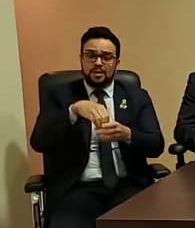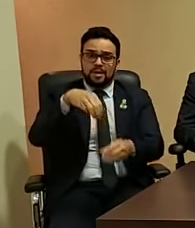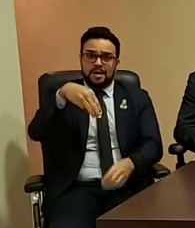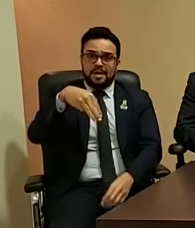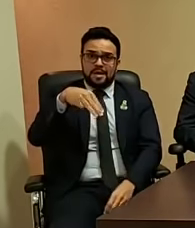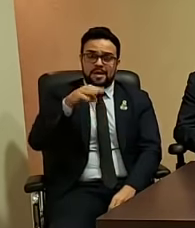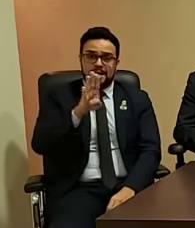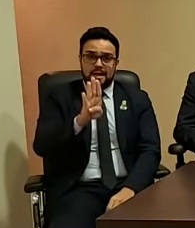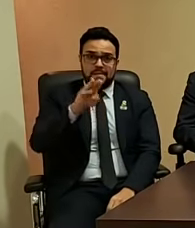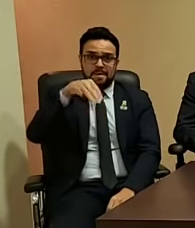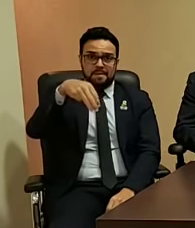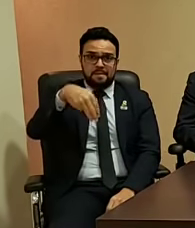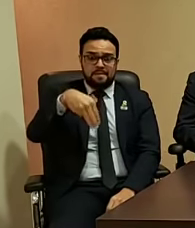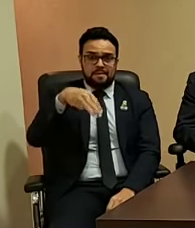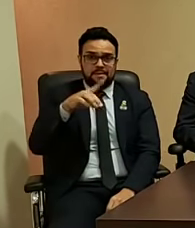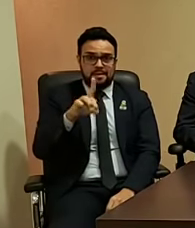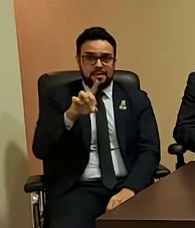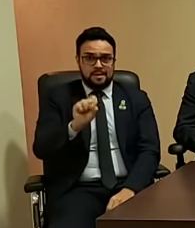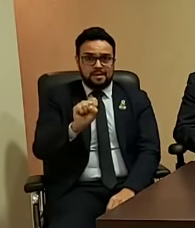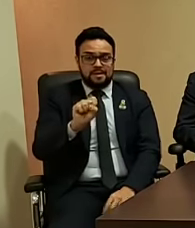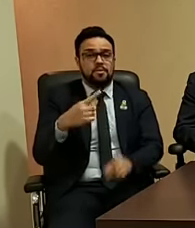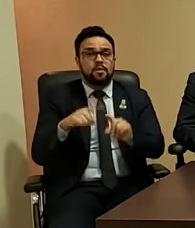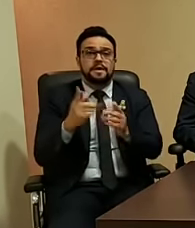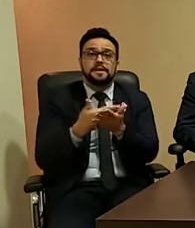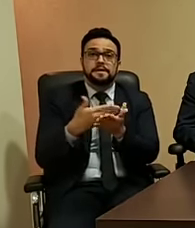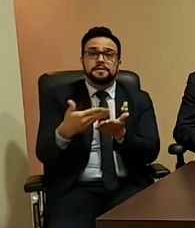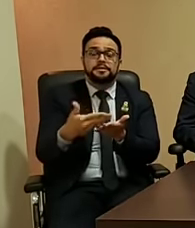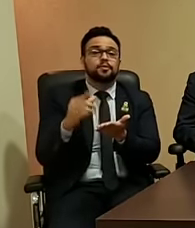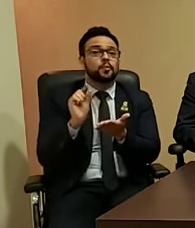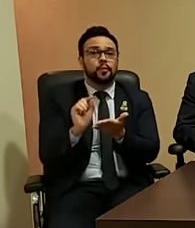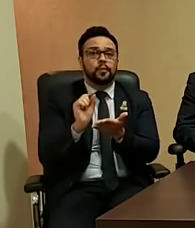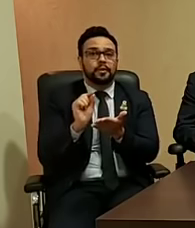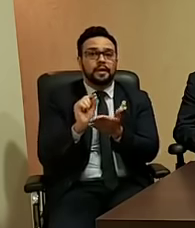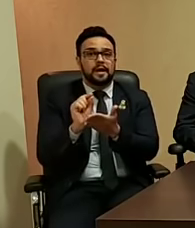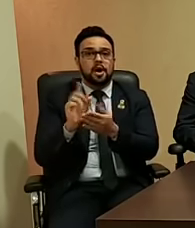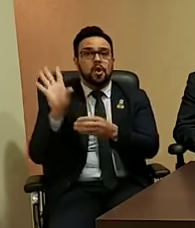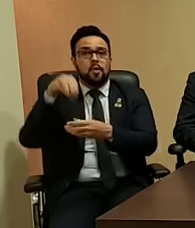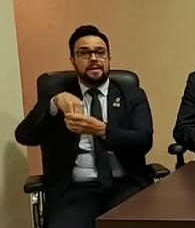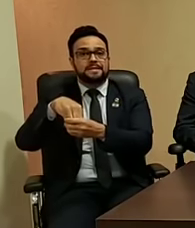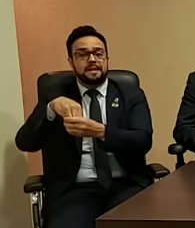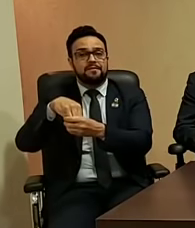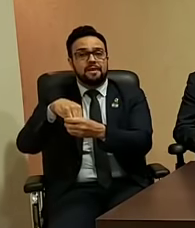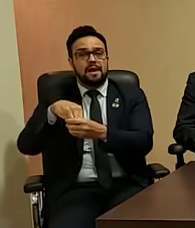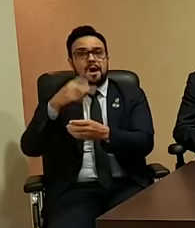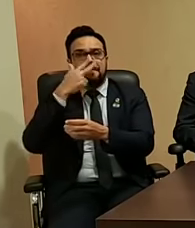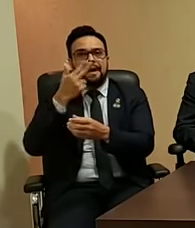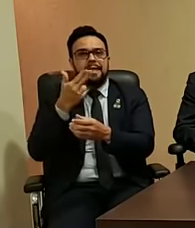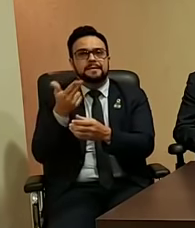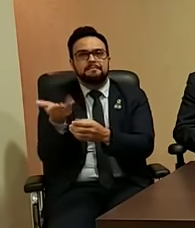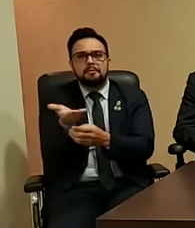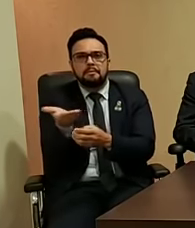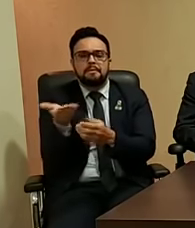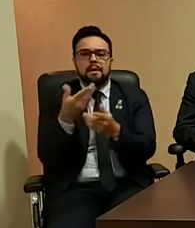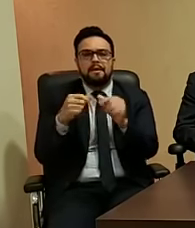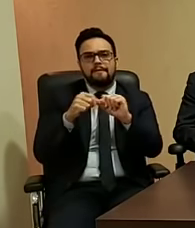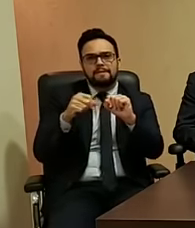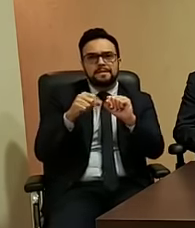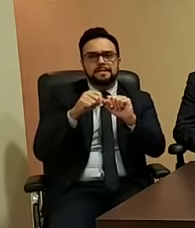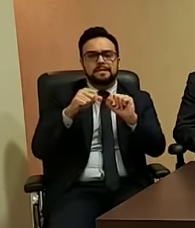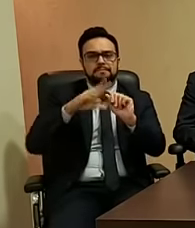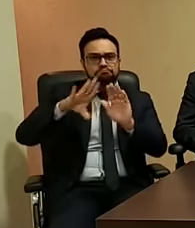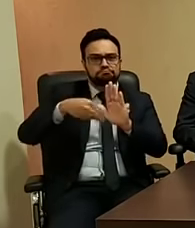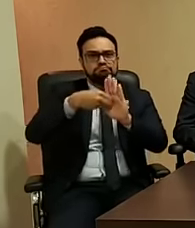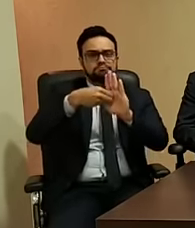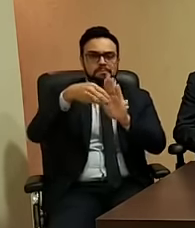início da caridade com o chapéu alheio começava dentro do parlamento, Exatamente. com medidas provisórias, com